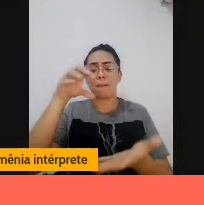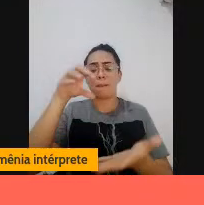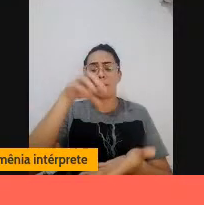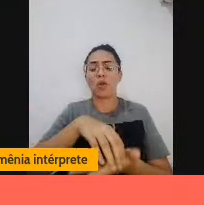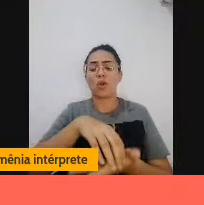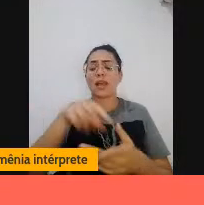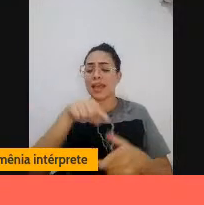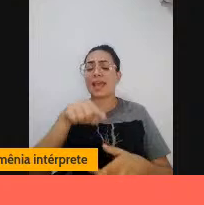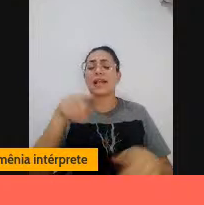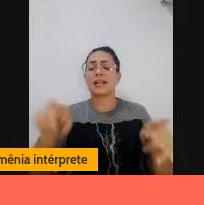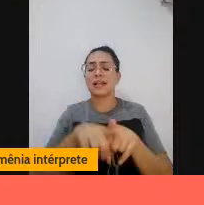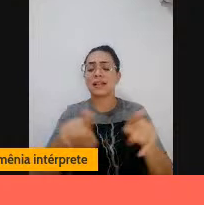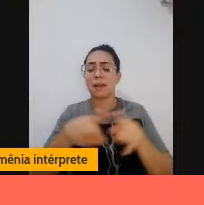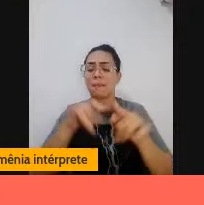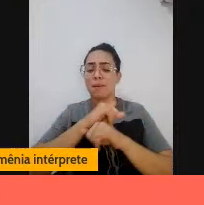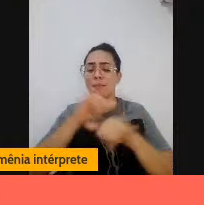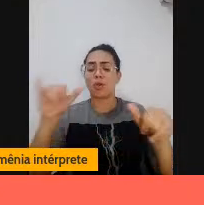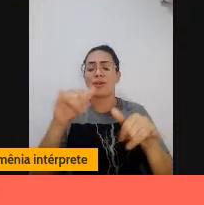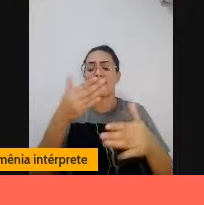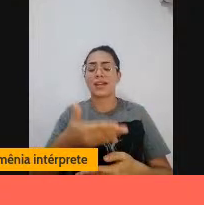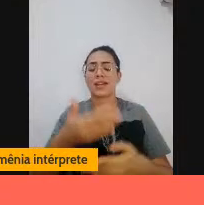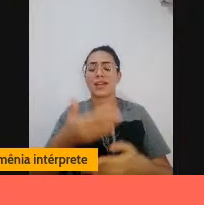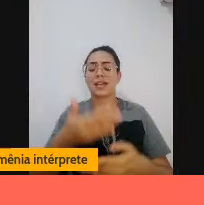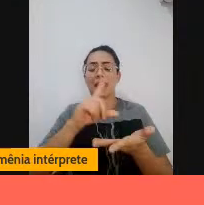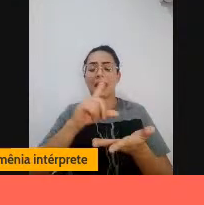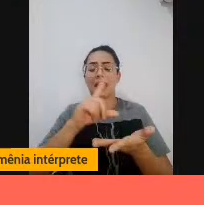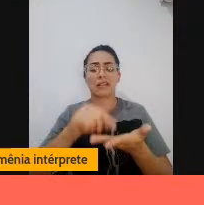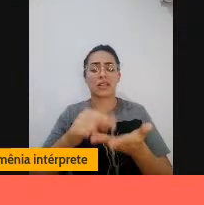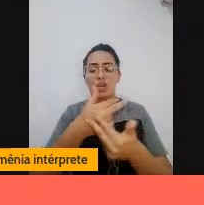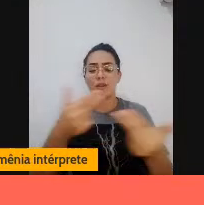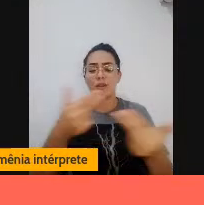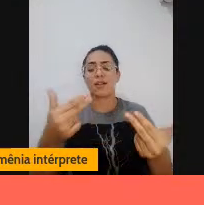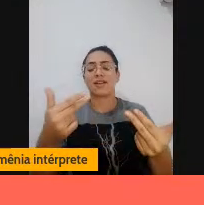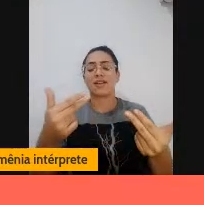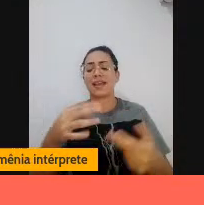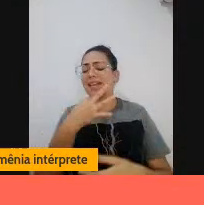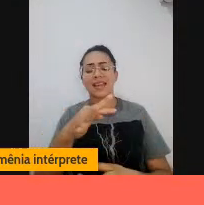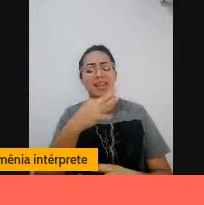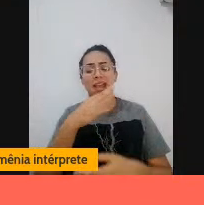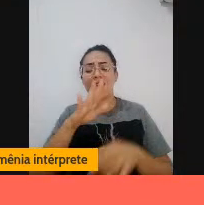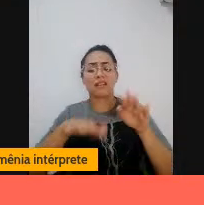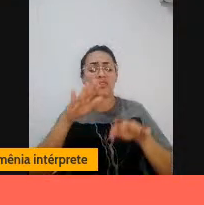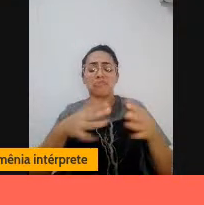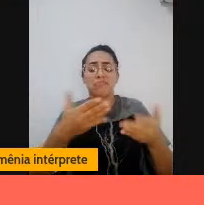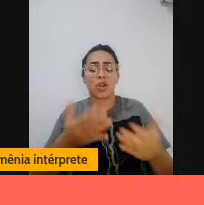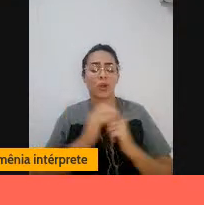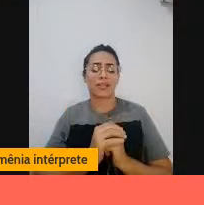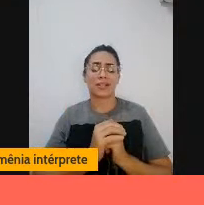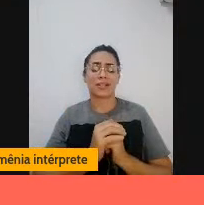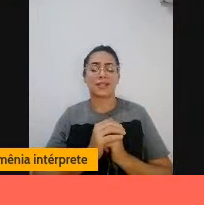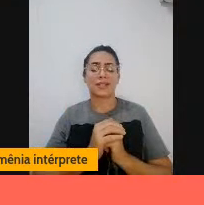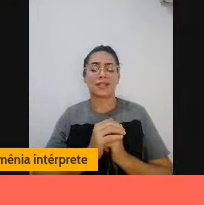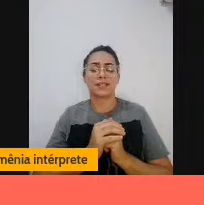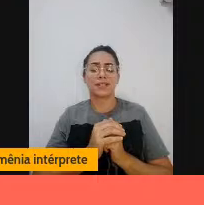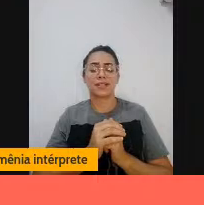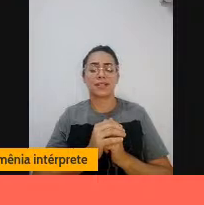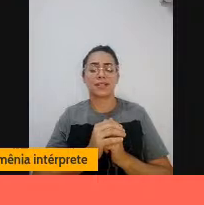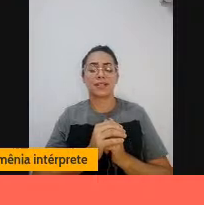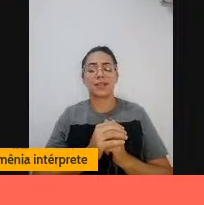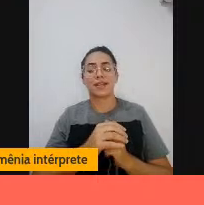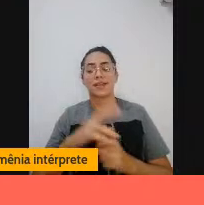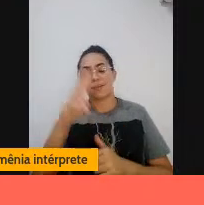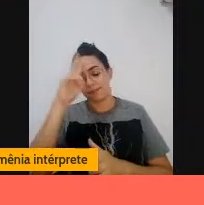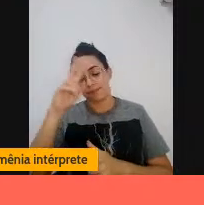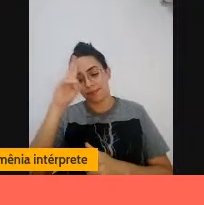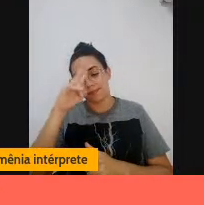A gente nem sequer conhece, muitas vezes, né? Então, eu lembro quando eu estudei, fiz o